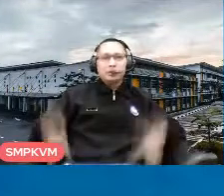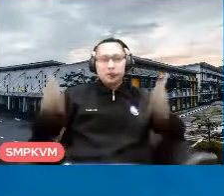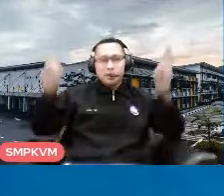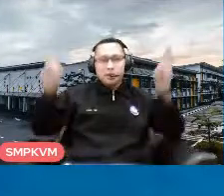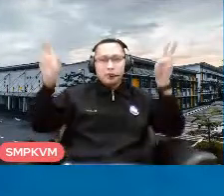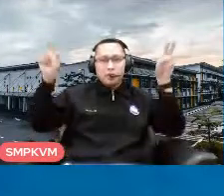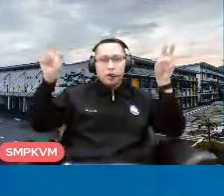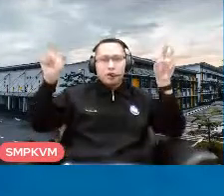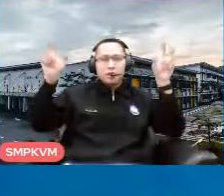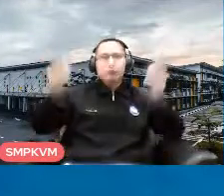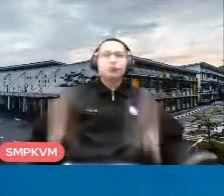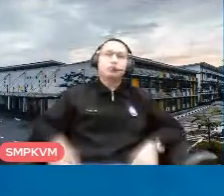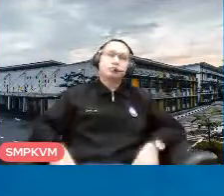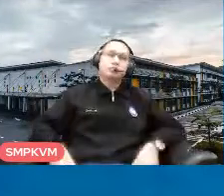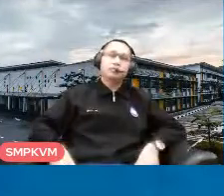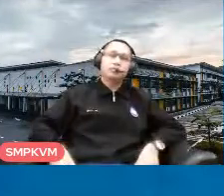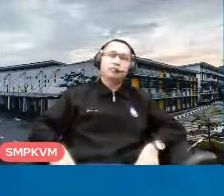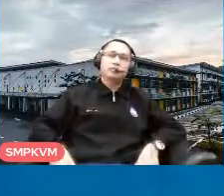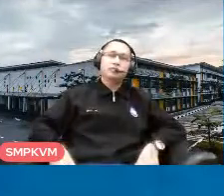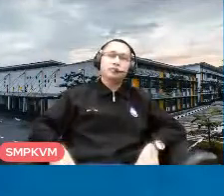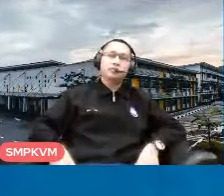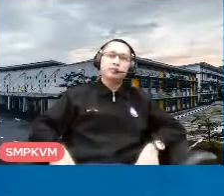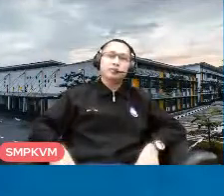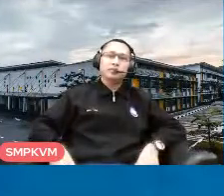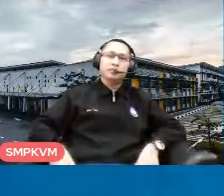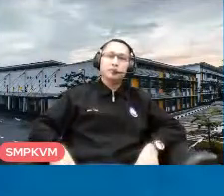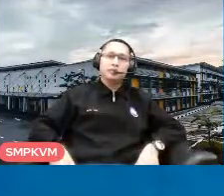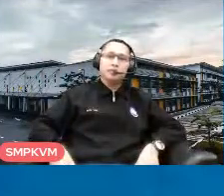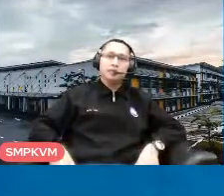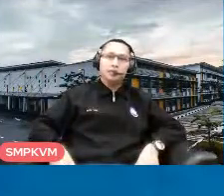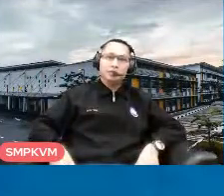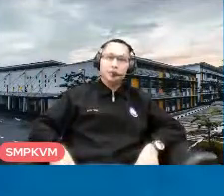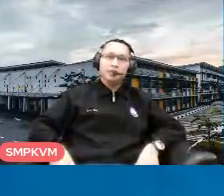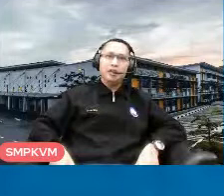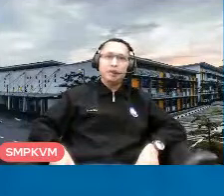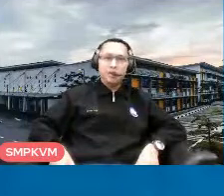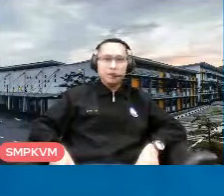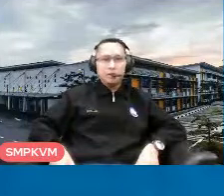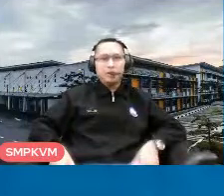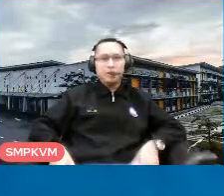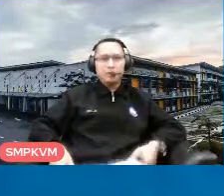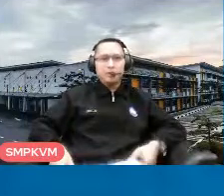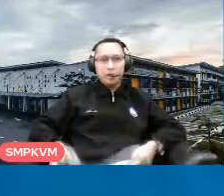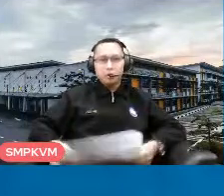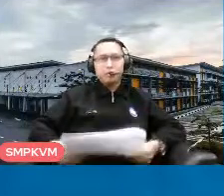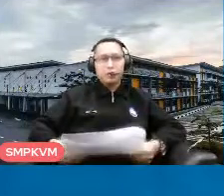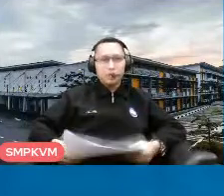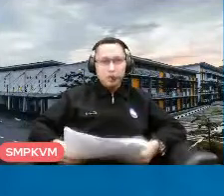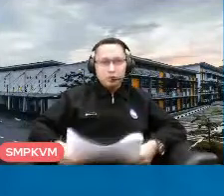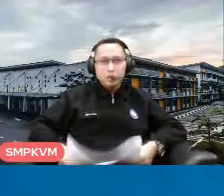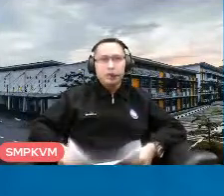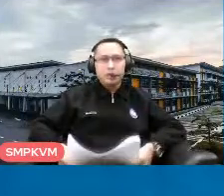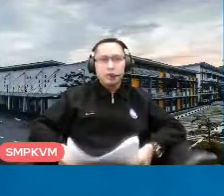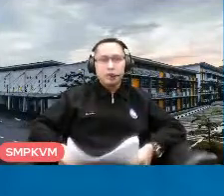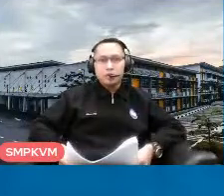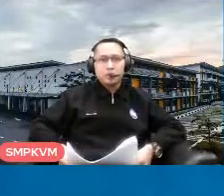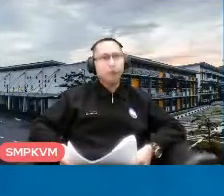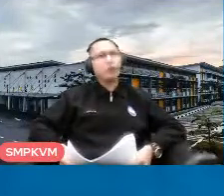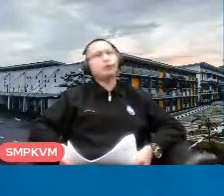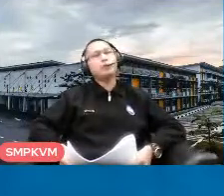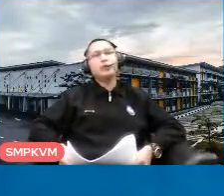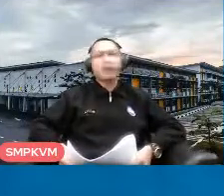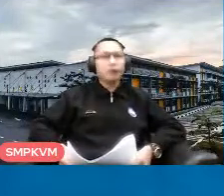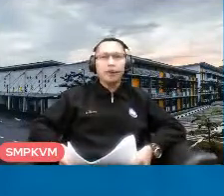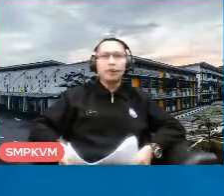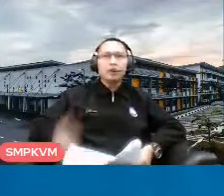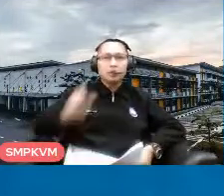guru ialah guru tipling semua guru aja diaduk atau gula jago tegur kamu kodok kamu